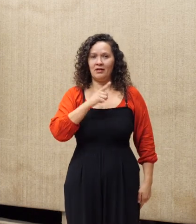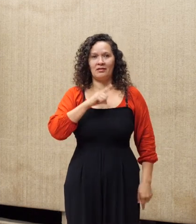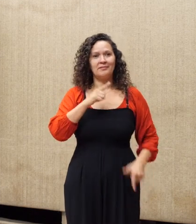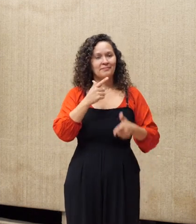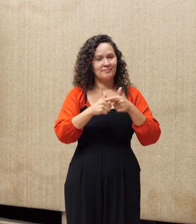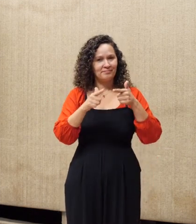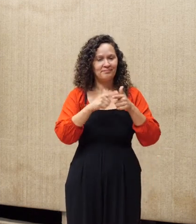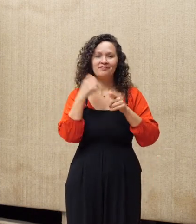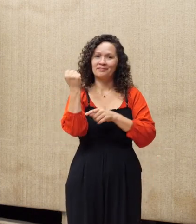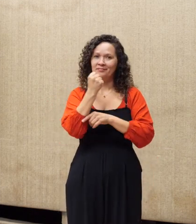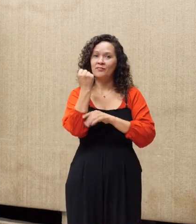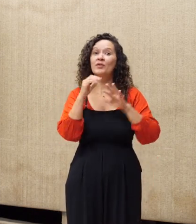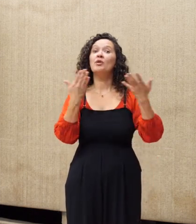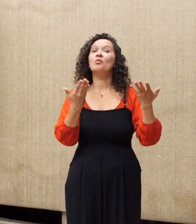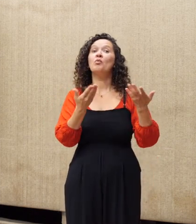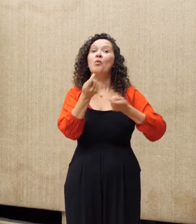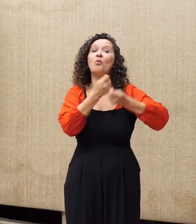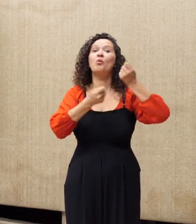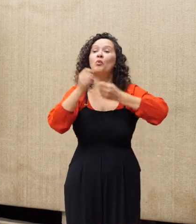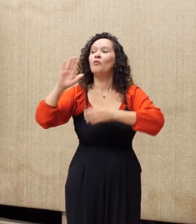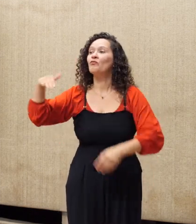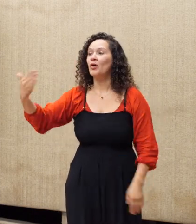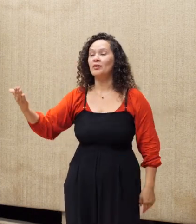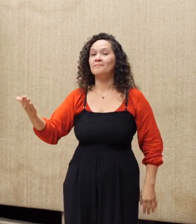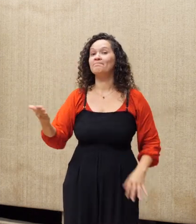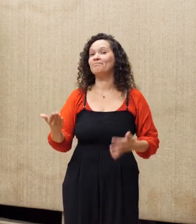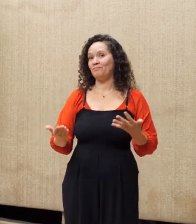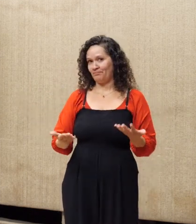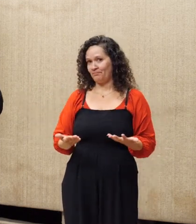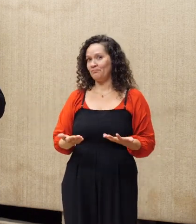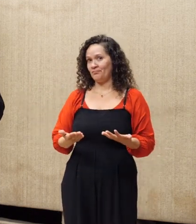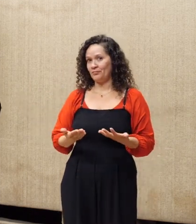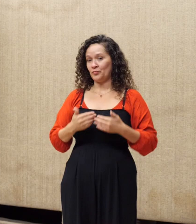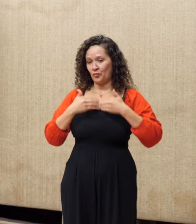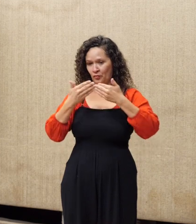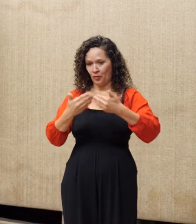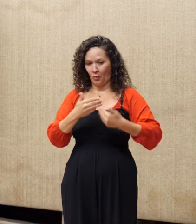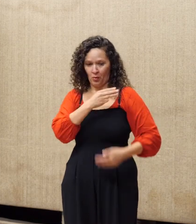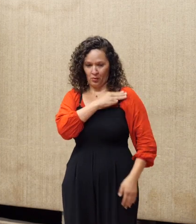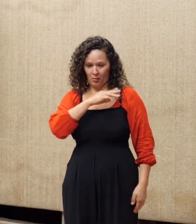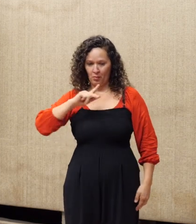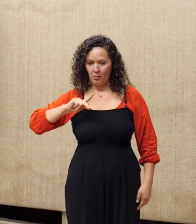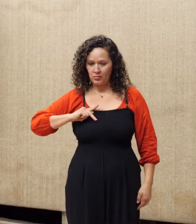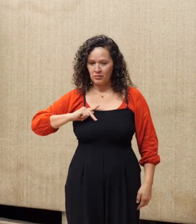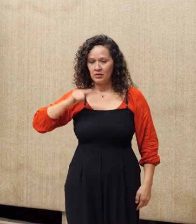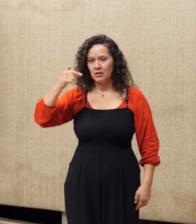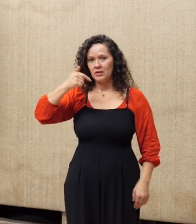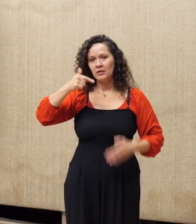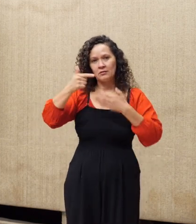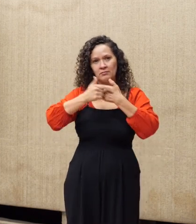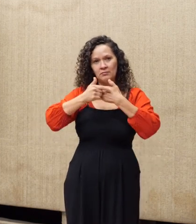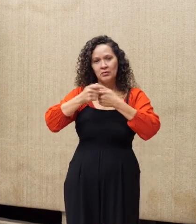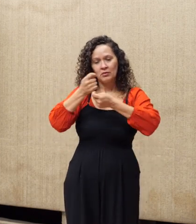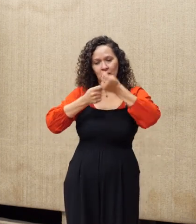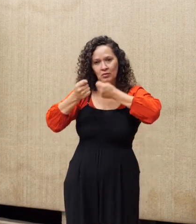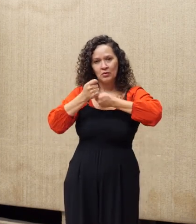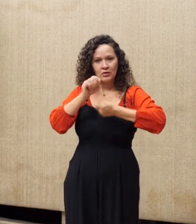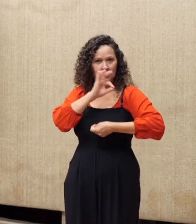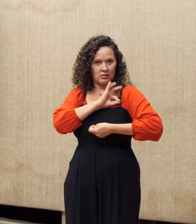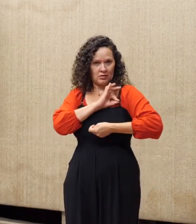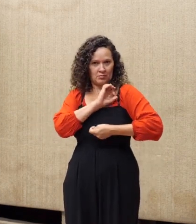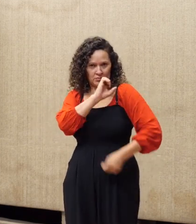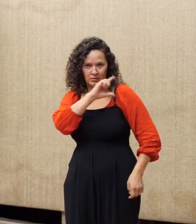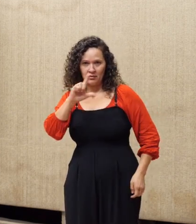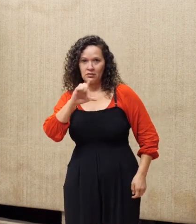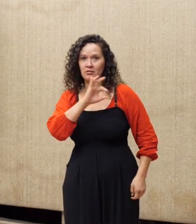um problema, que é o seguinte: quem vai fazer esse controle externo? Porque o Ministério Público, que tem um dever do controle externo da Polícia Civil, da Polícia